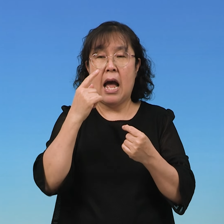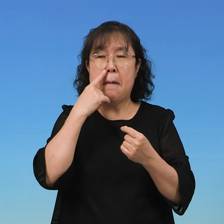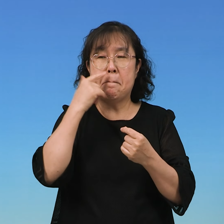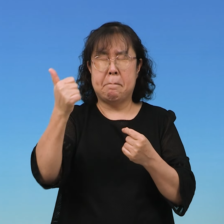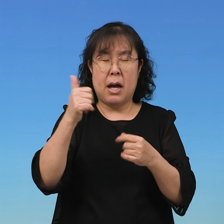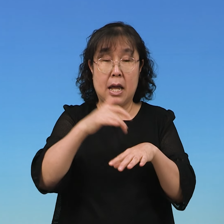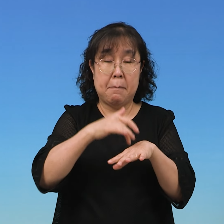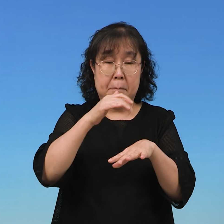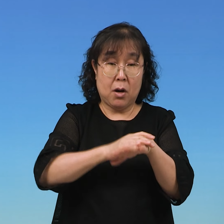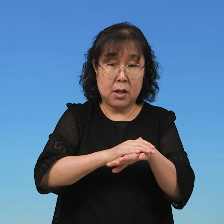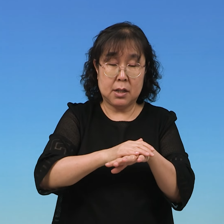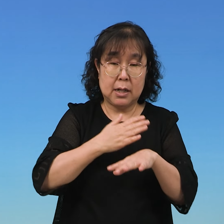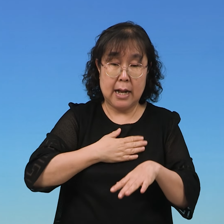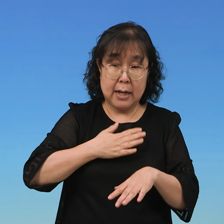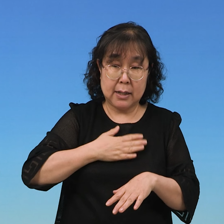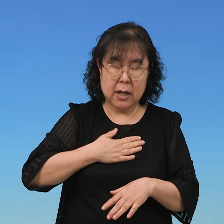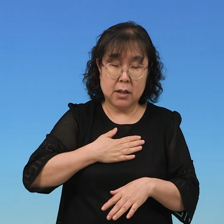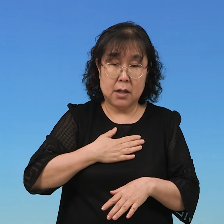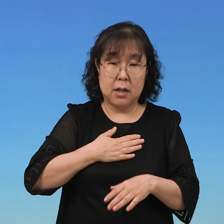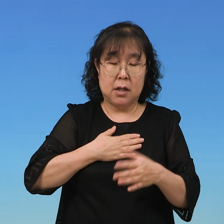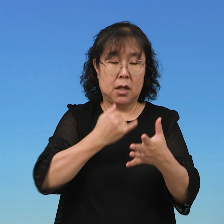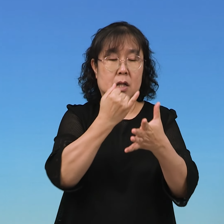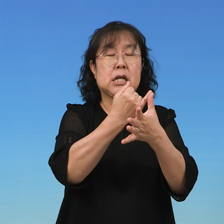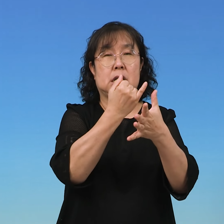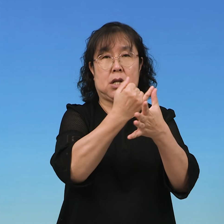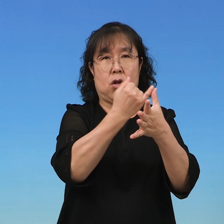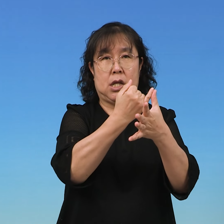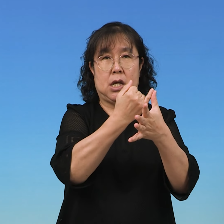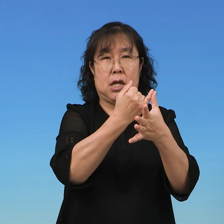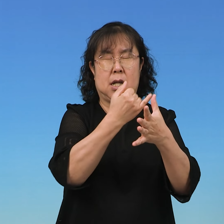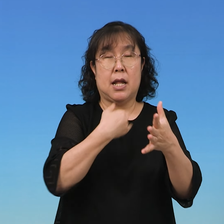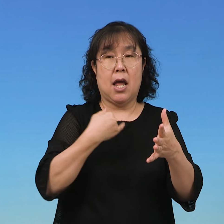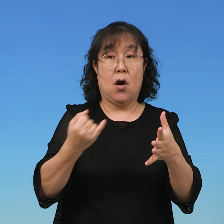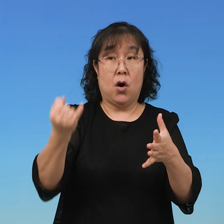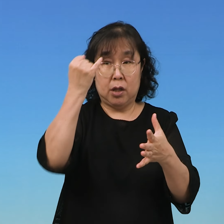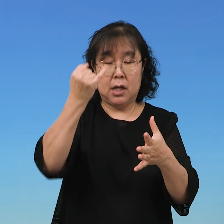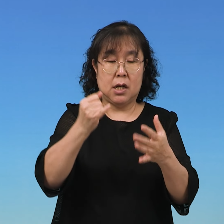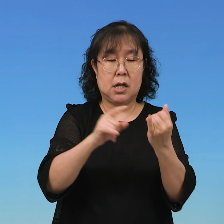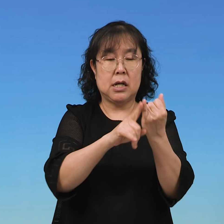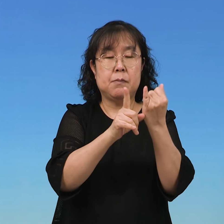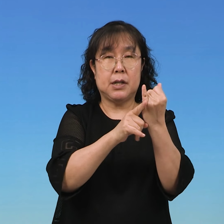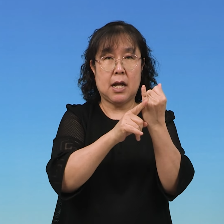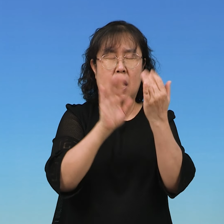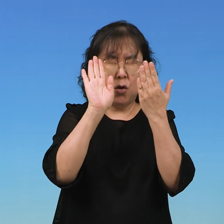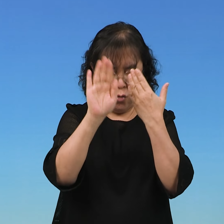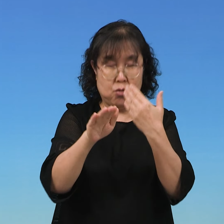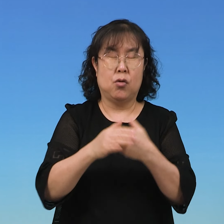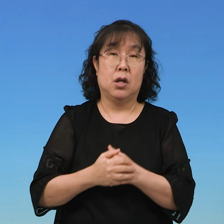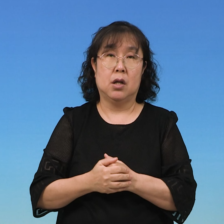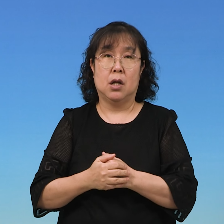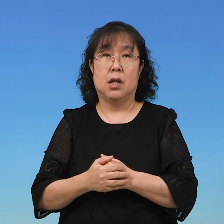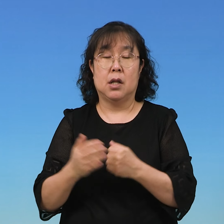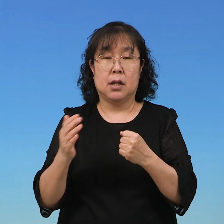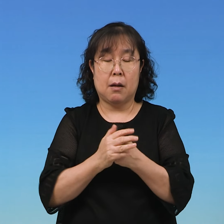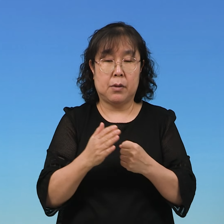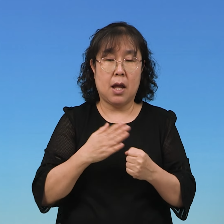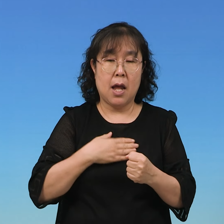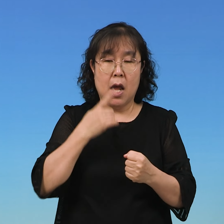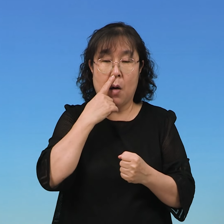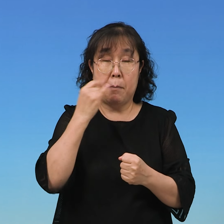아빠의 그런 버릇을 알게 된 건 엄마가 큰언니를 임신한 후였다고 합니다. 유산이나 이혼 같은 건